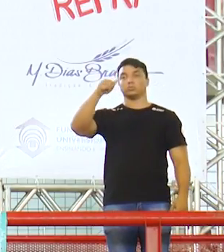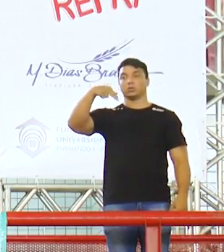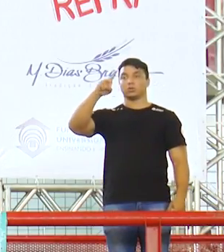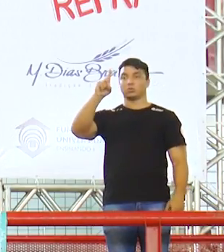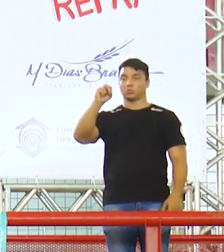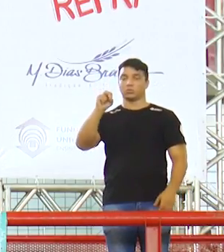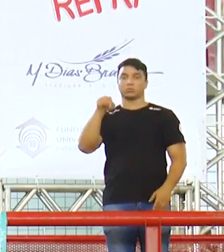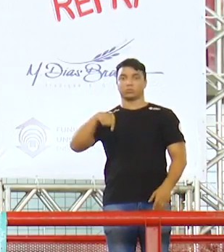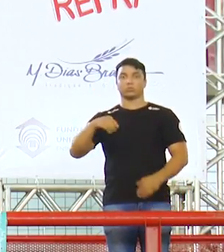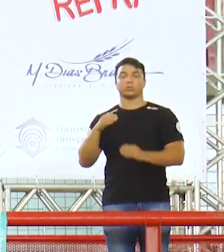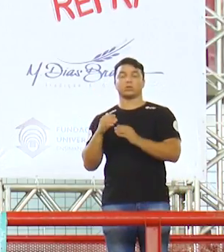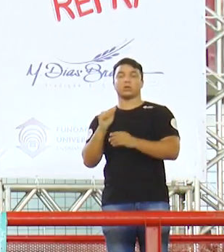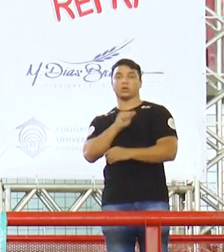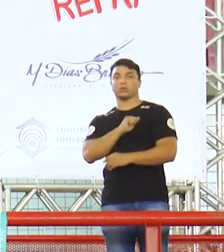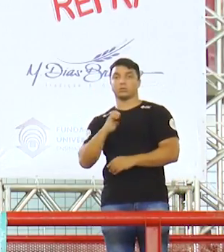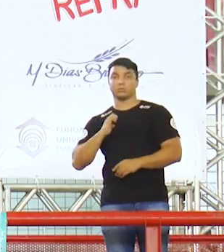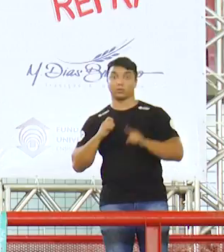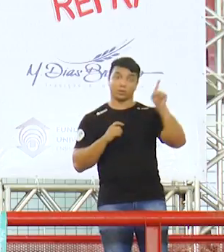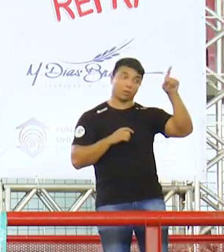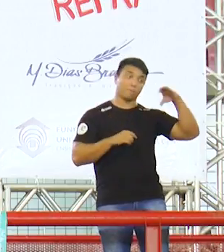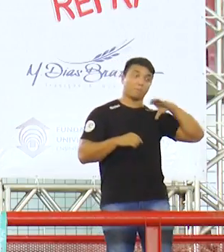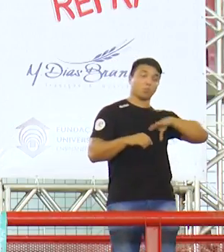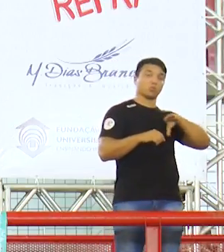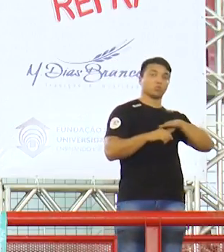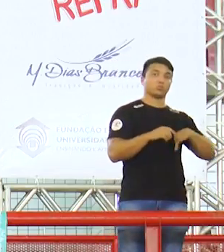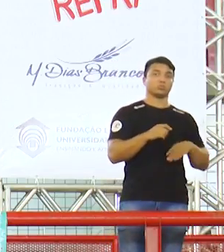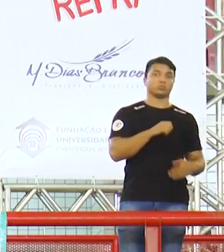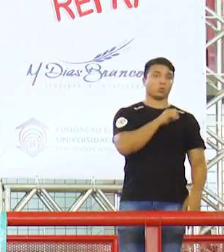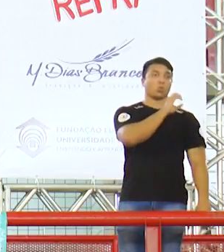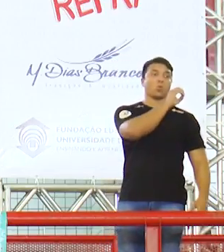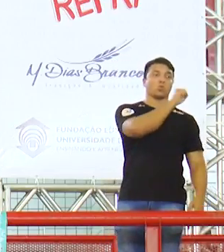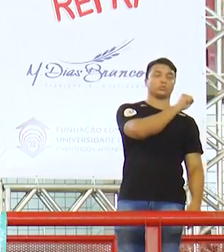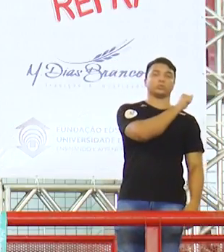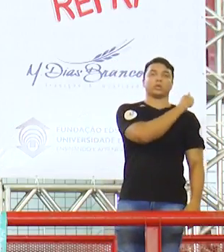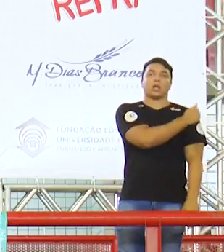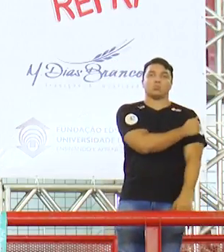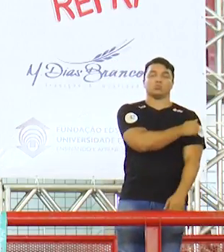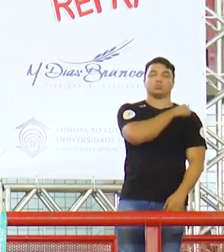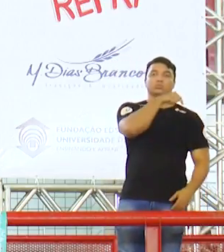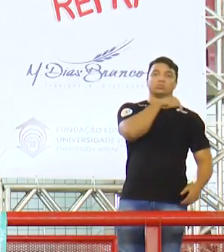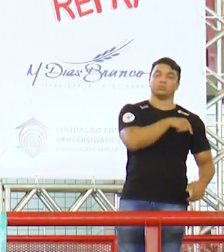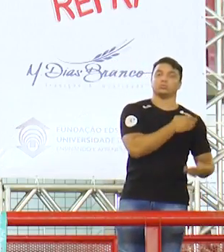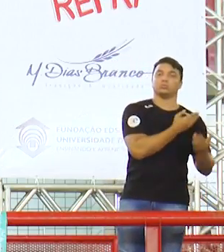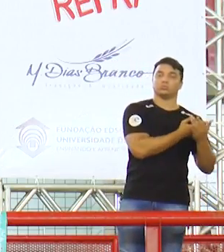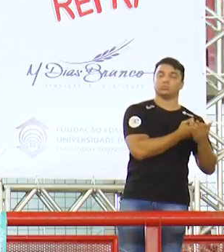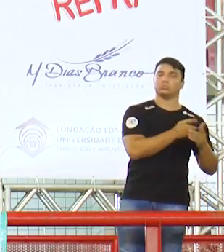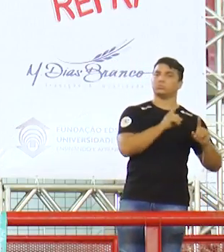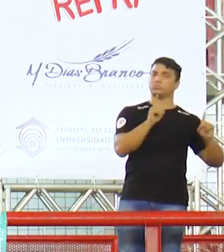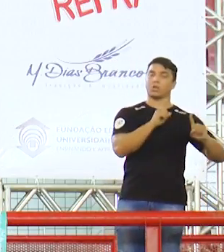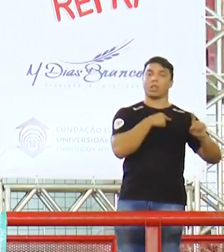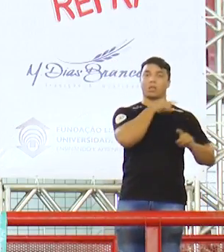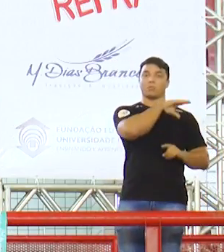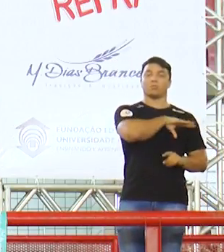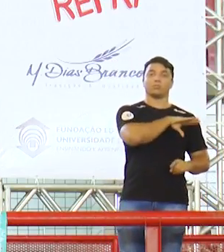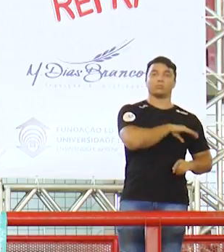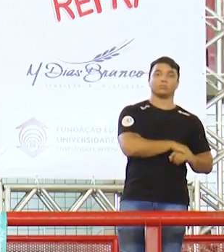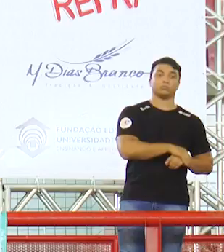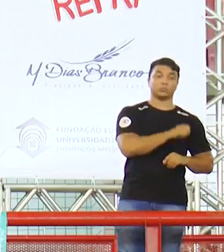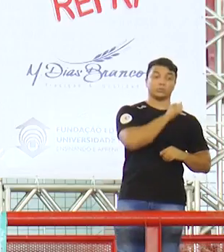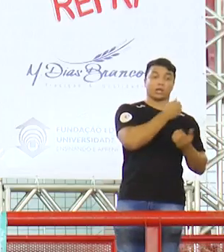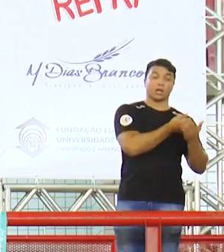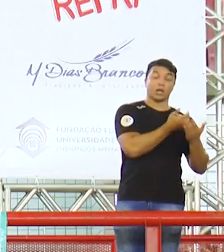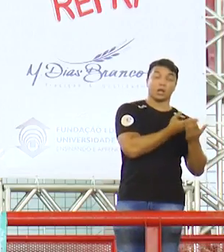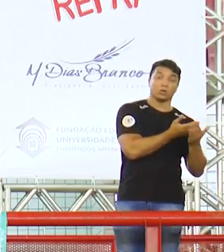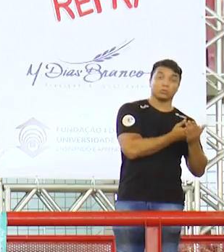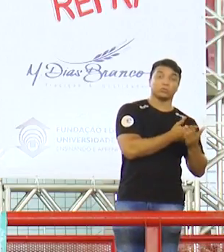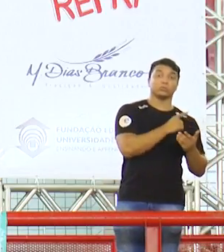brasileiro. Lá em Portugal, eles não dizem os alunos estão estudando. Lá em Portugal, eles dizem os